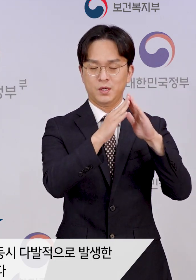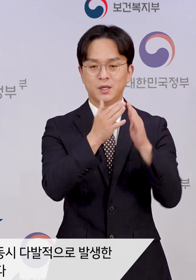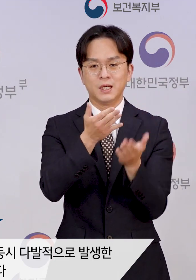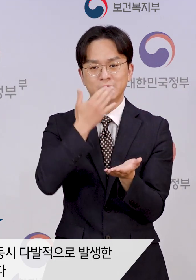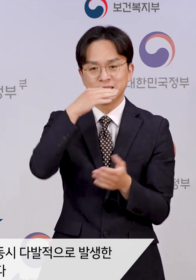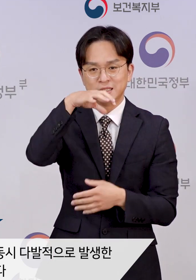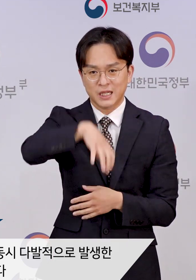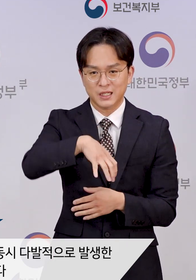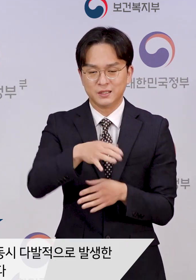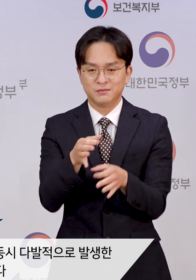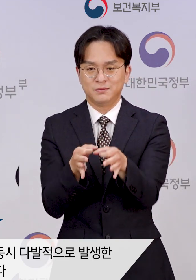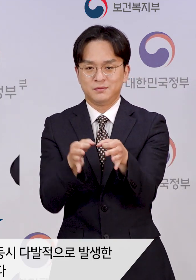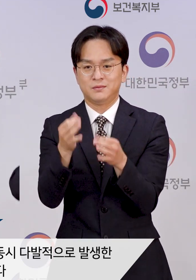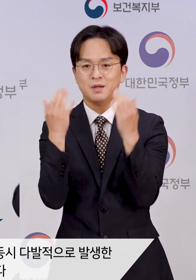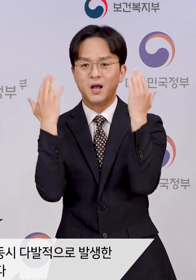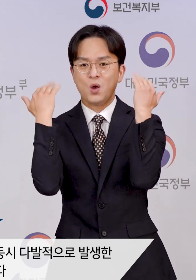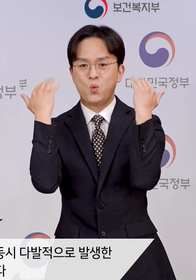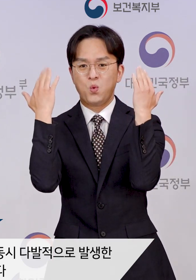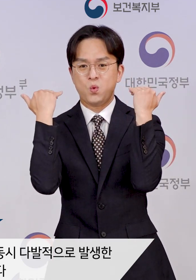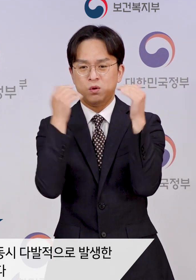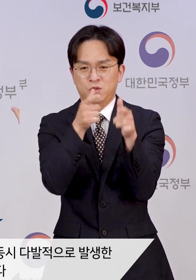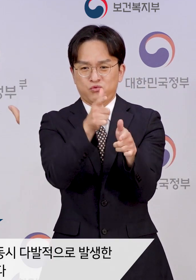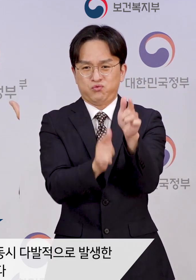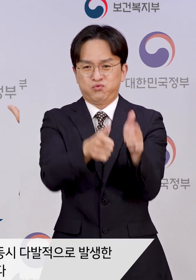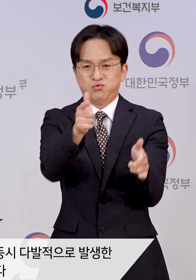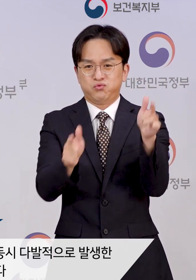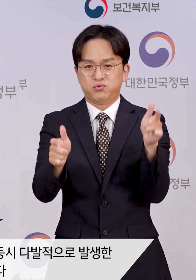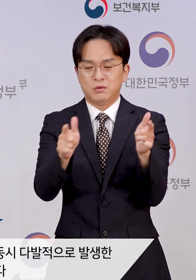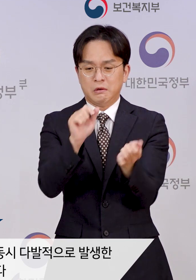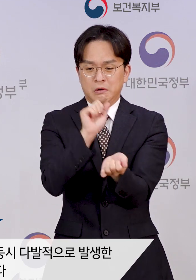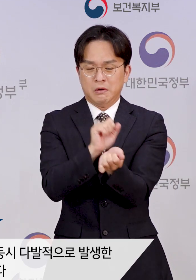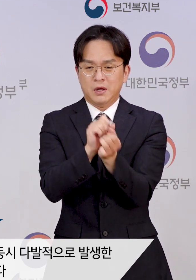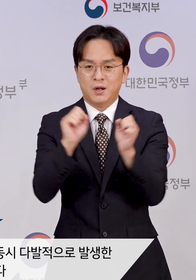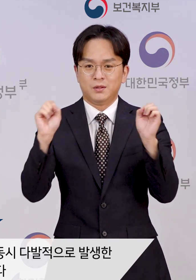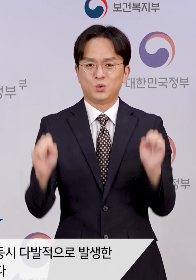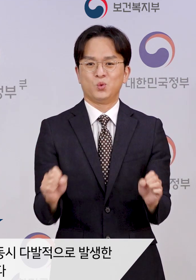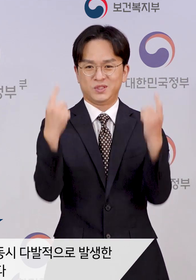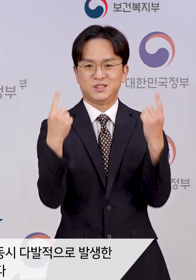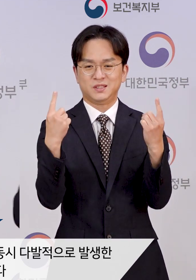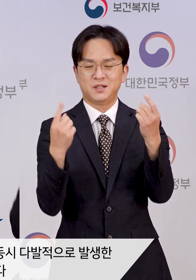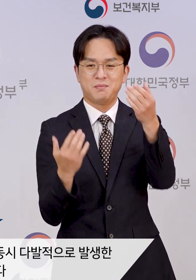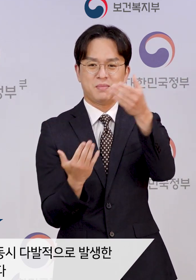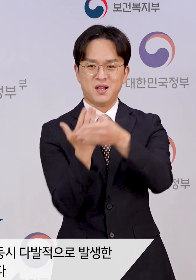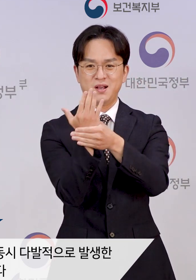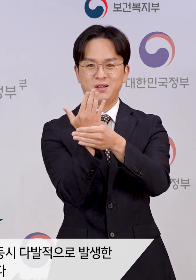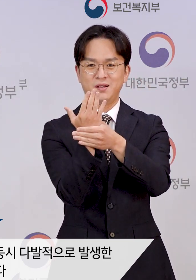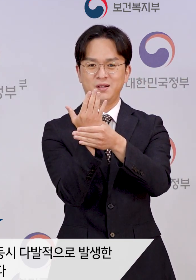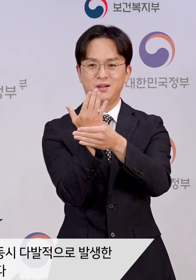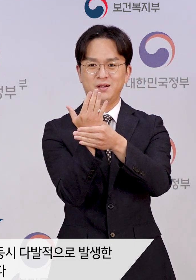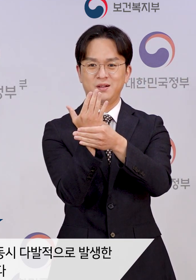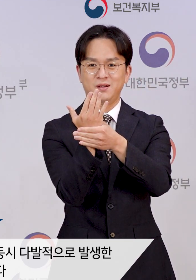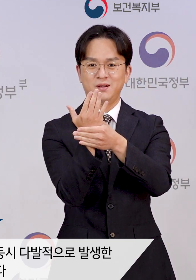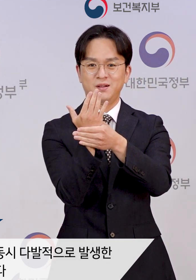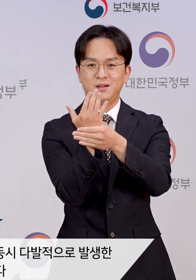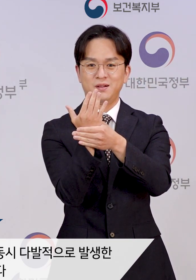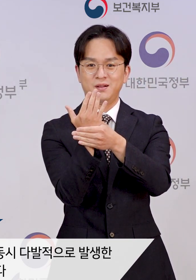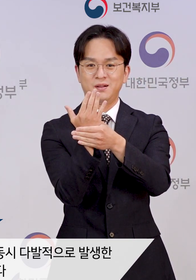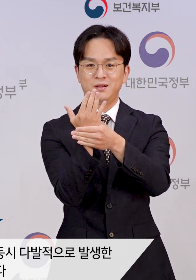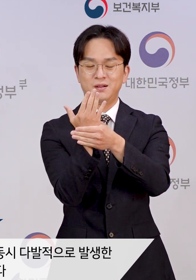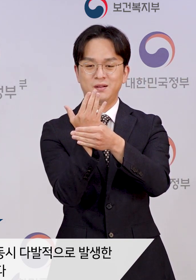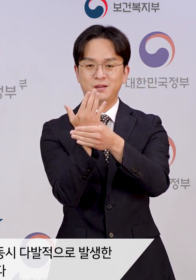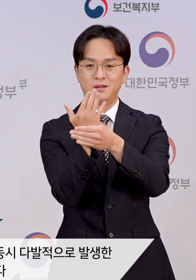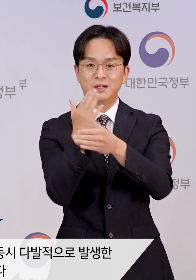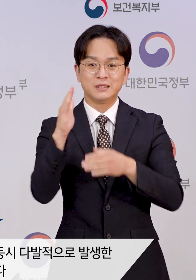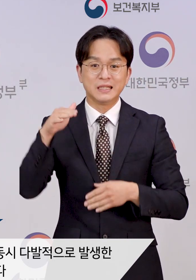식당, 시장, 학교 등 여러 곳에서 동시다발적으로 발생한 집단 감염이 재차